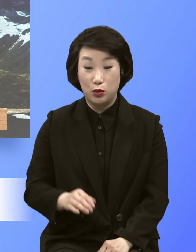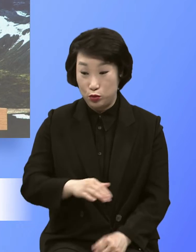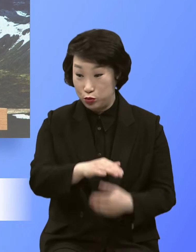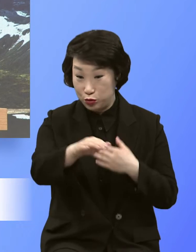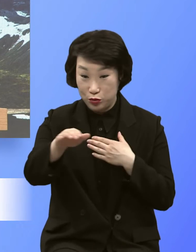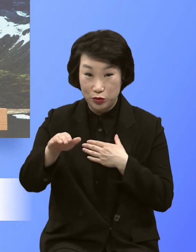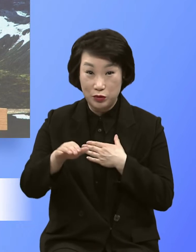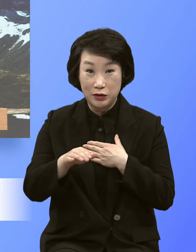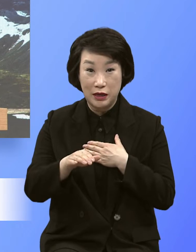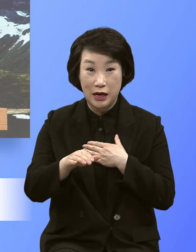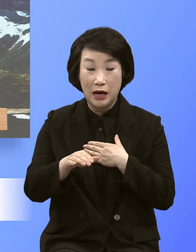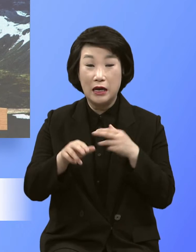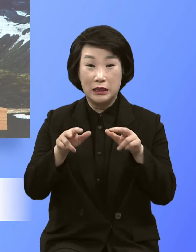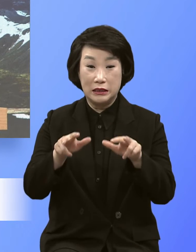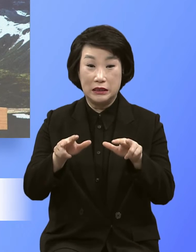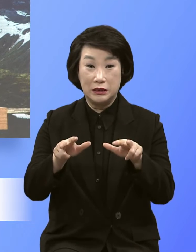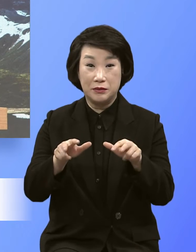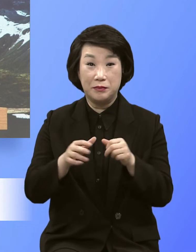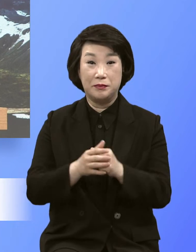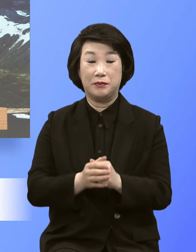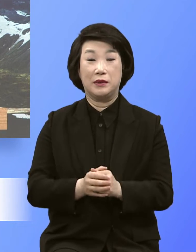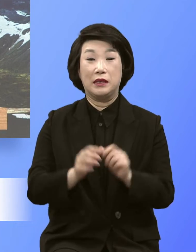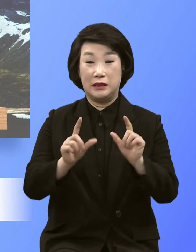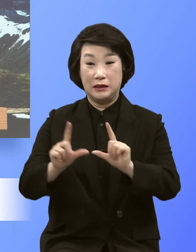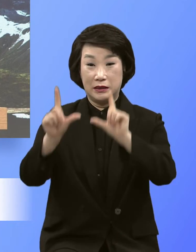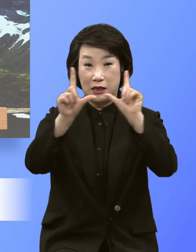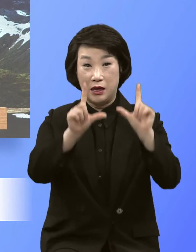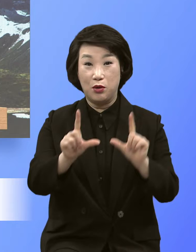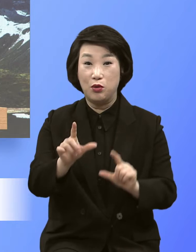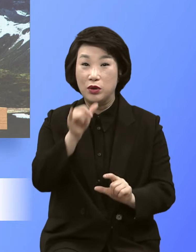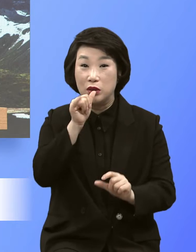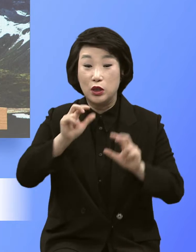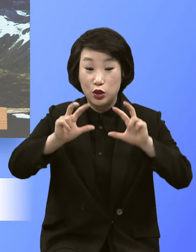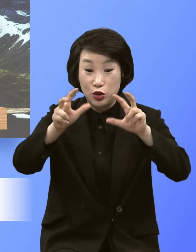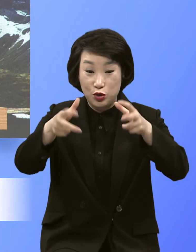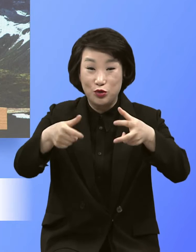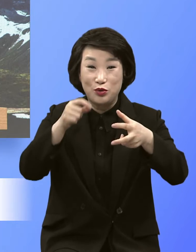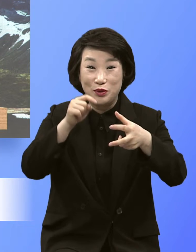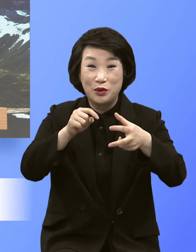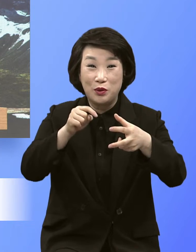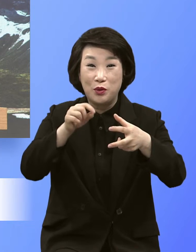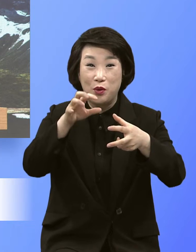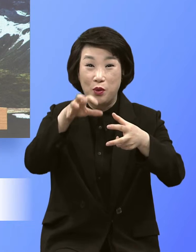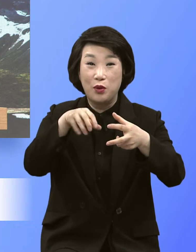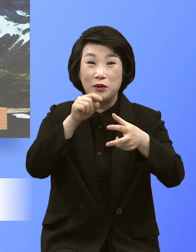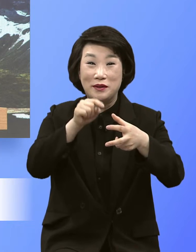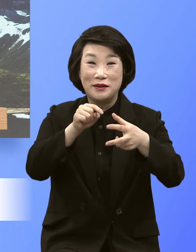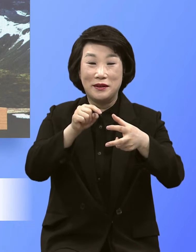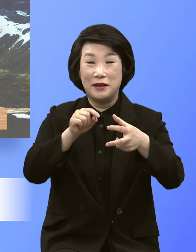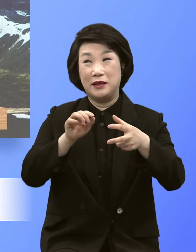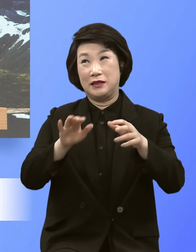우리가 지금 살고 있는 이 지구도